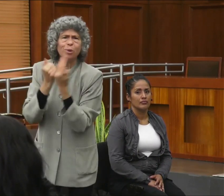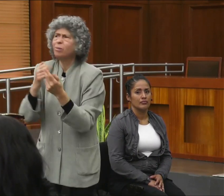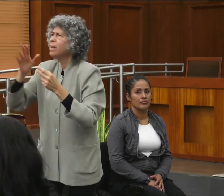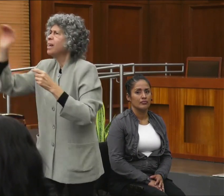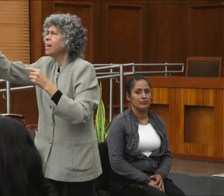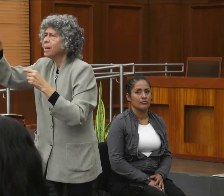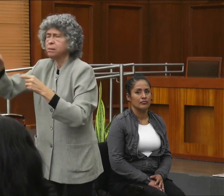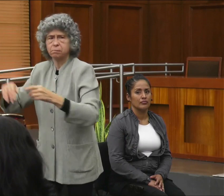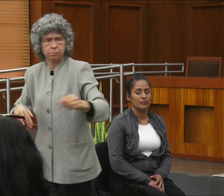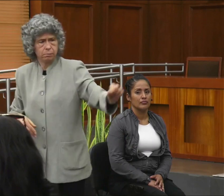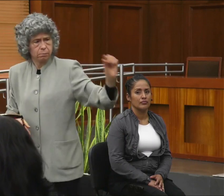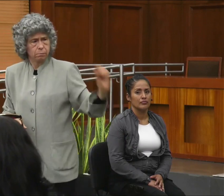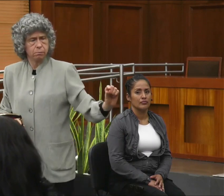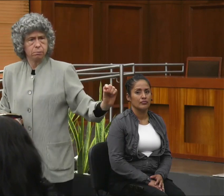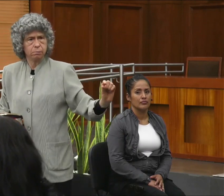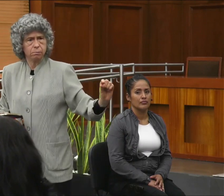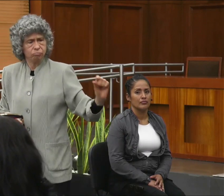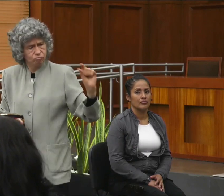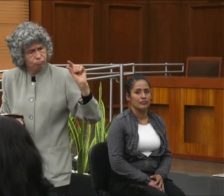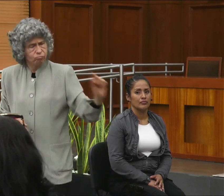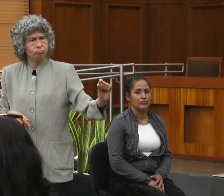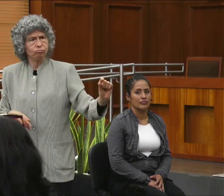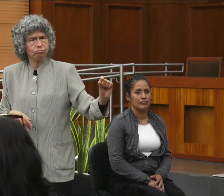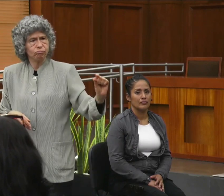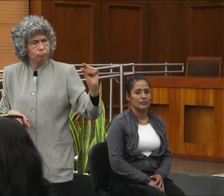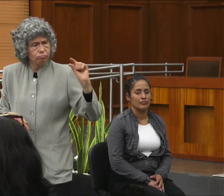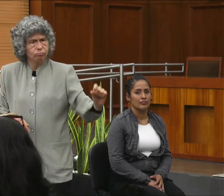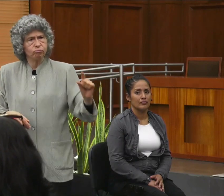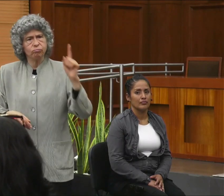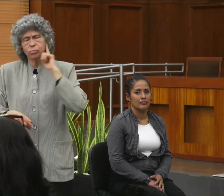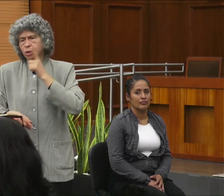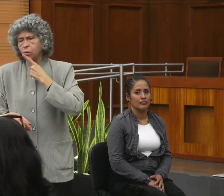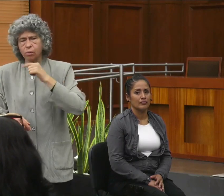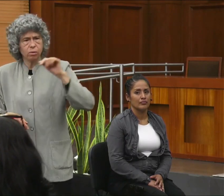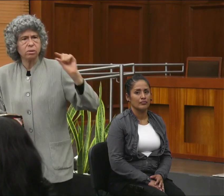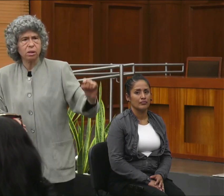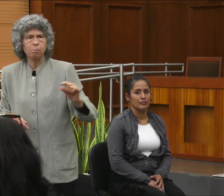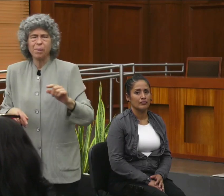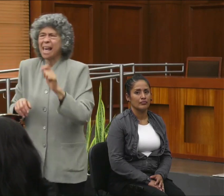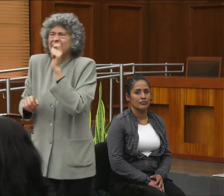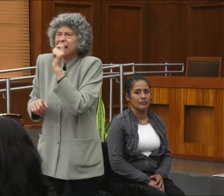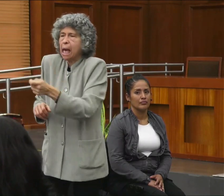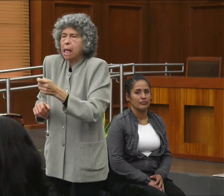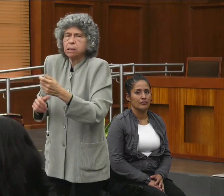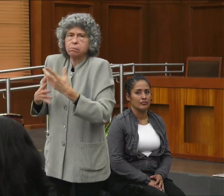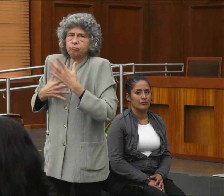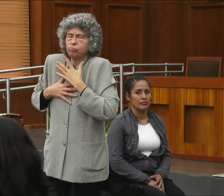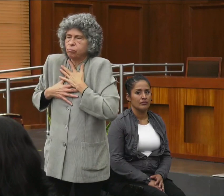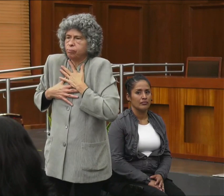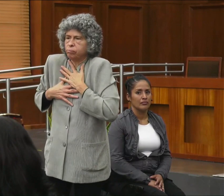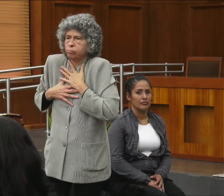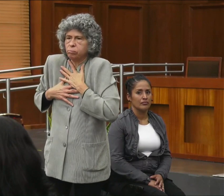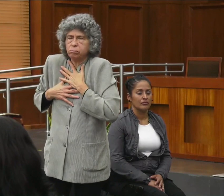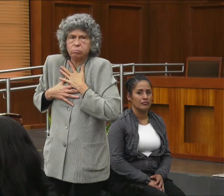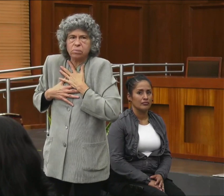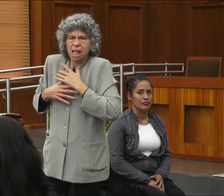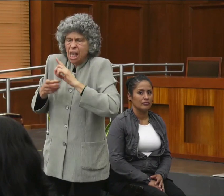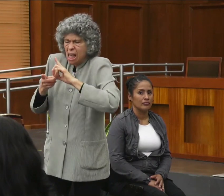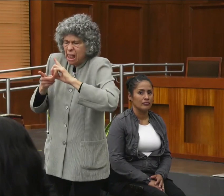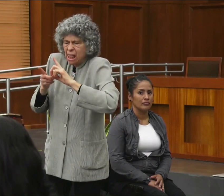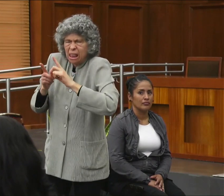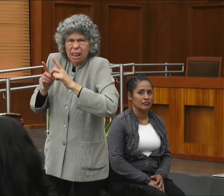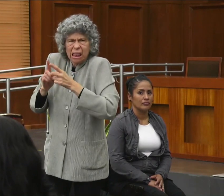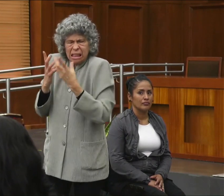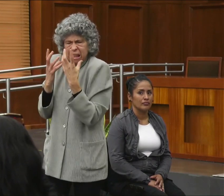Mi familia luego están en sus reuniones y ellos están pues en sus cosas y a mí me ignoran porque yo soy sordo. Entonces eso a mí me